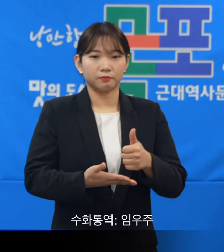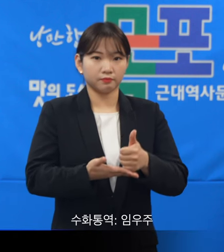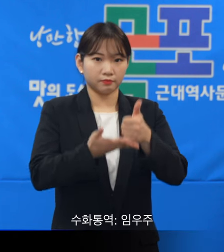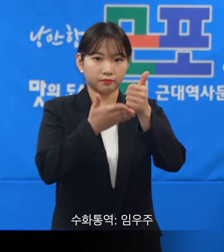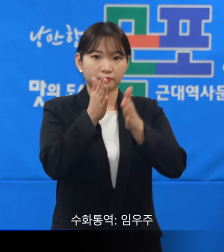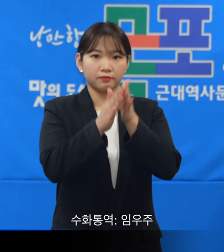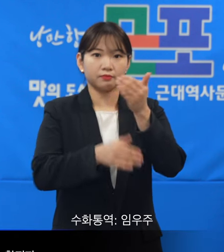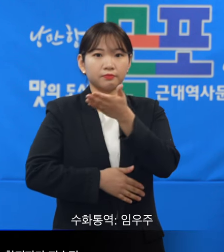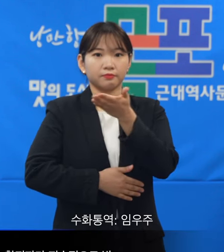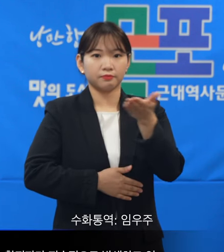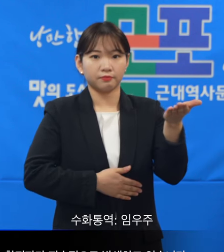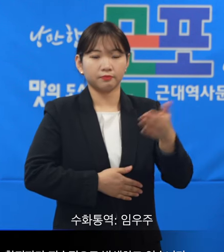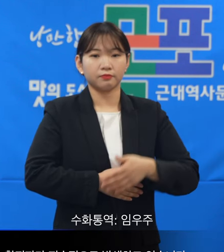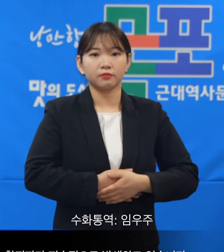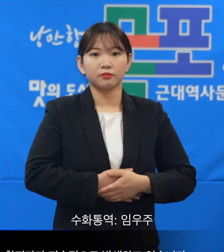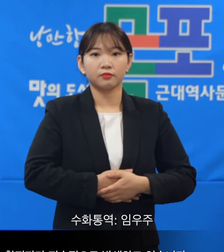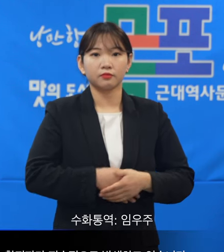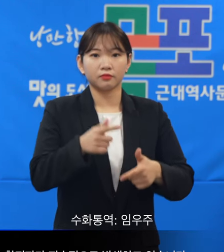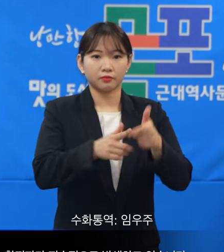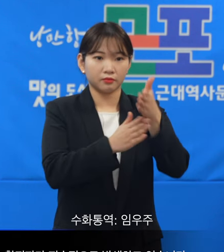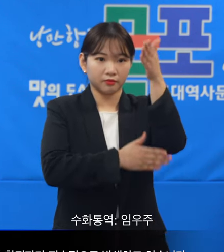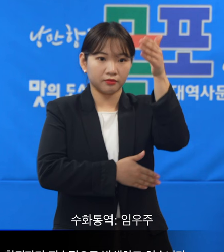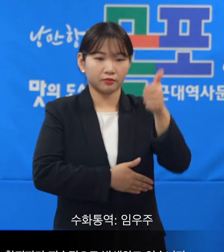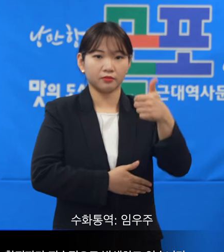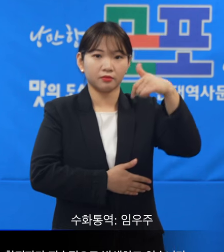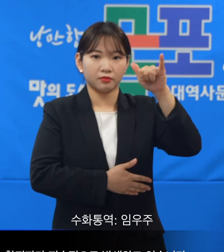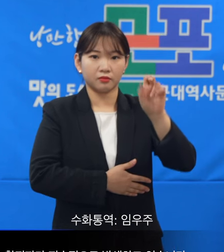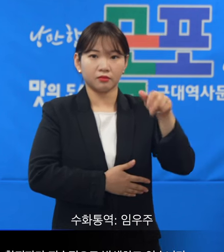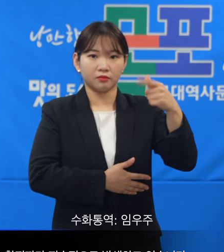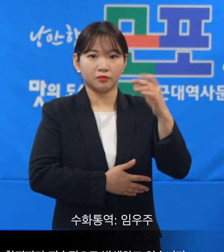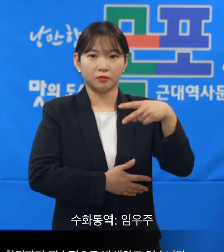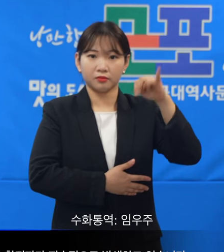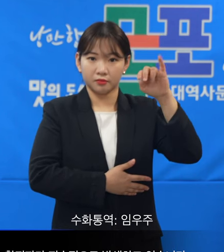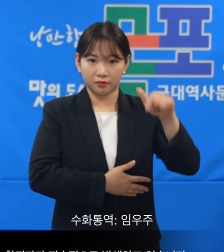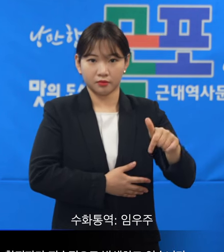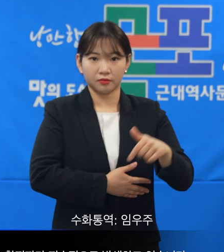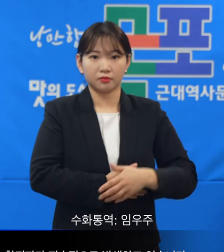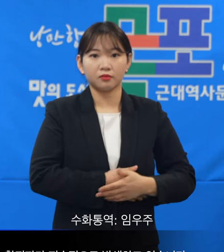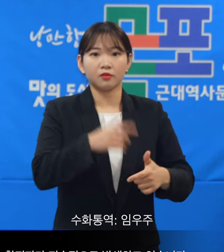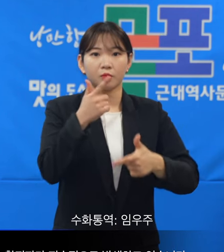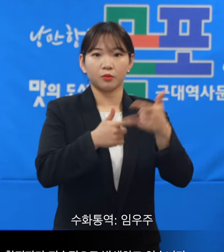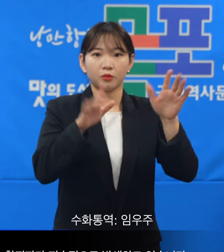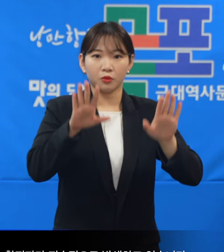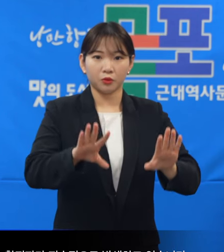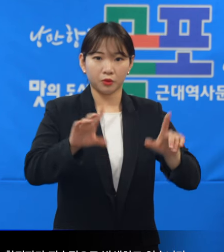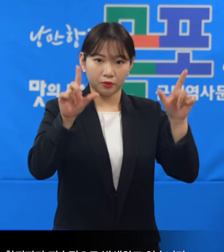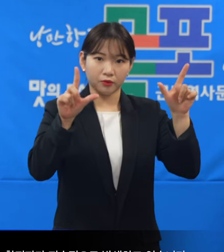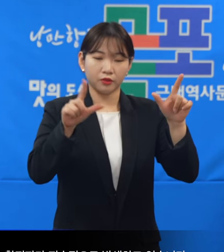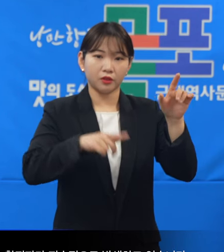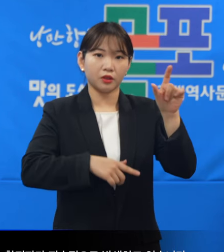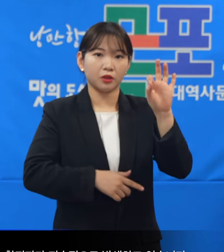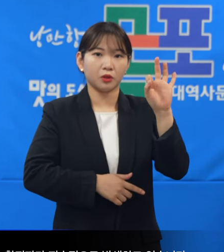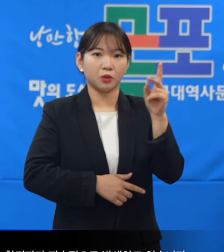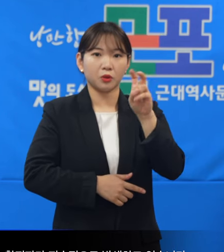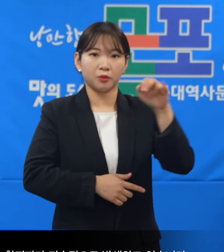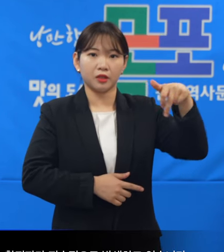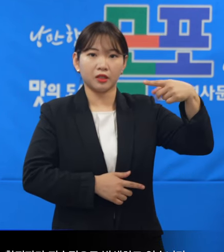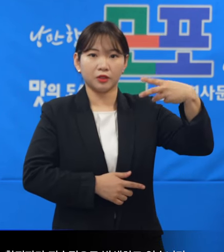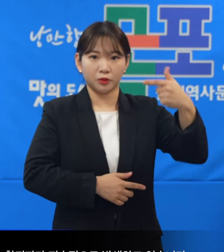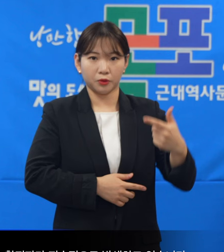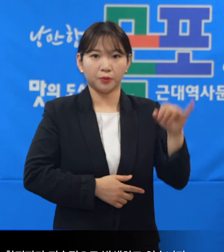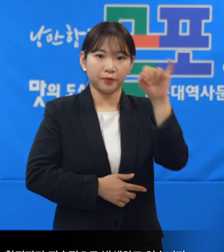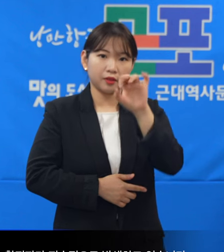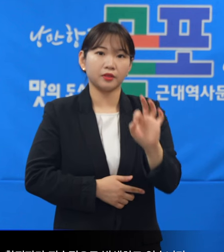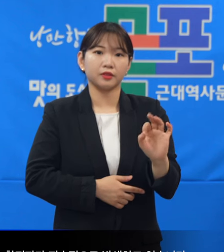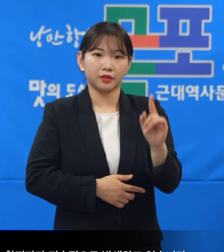존경하는 시민 여러분 노포 시장 김종식 입니다 모포 노래 들어 어미 그런